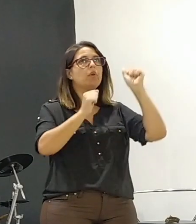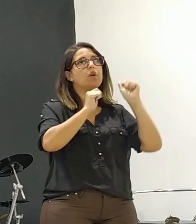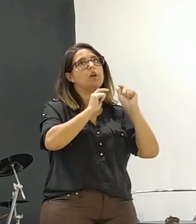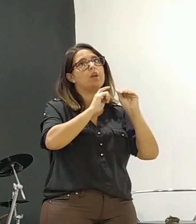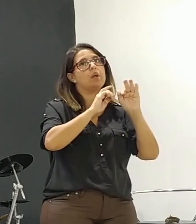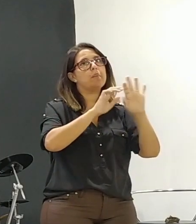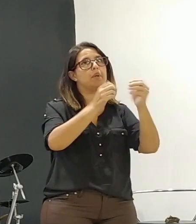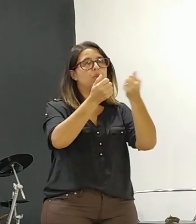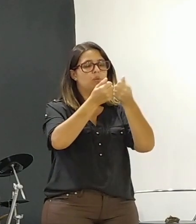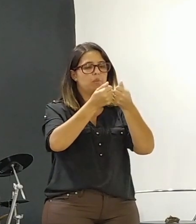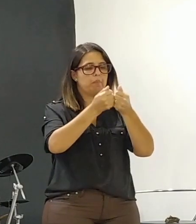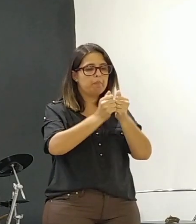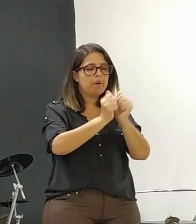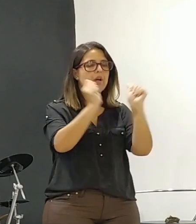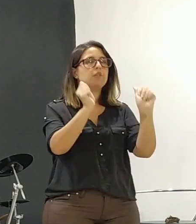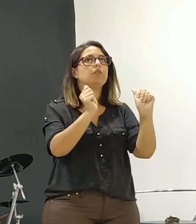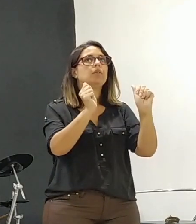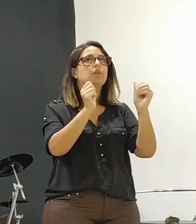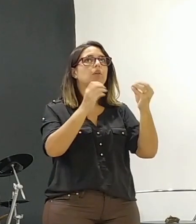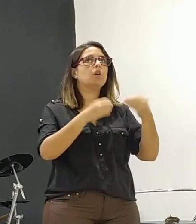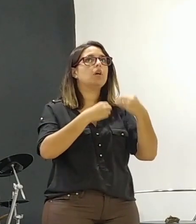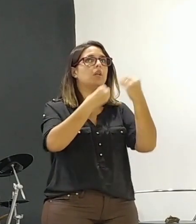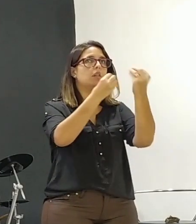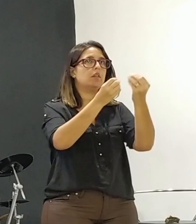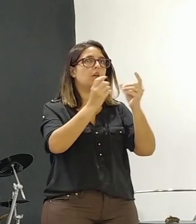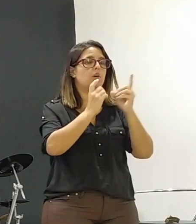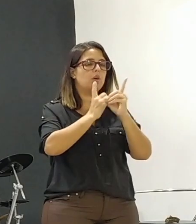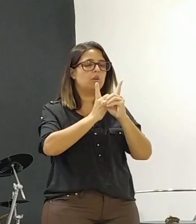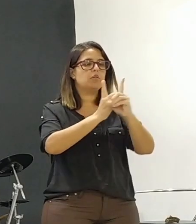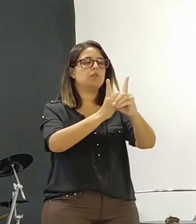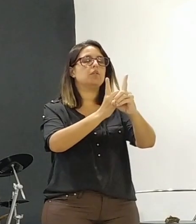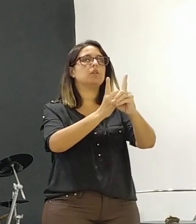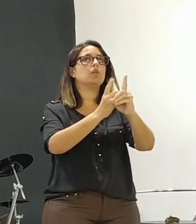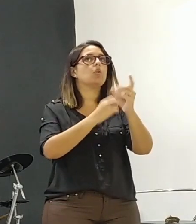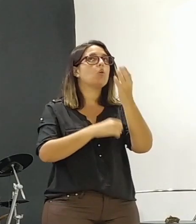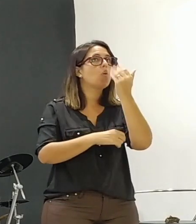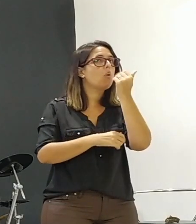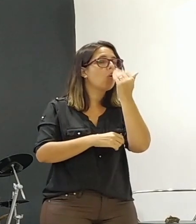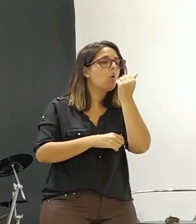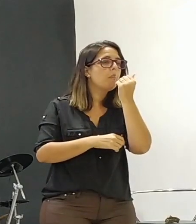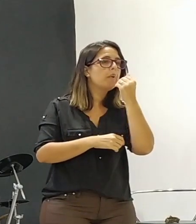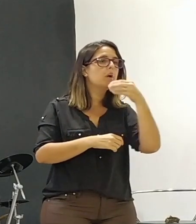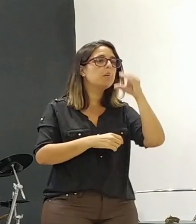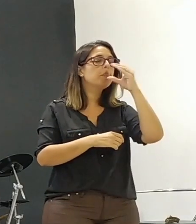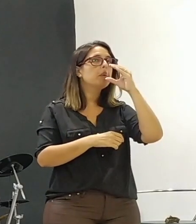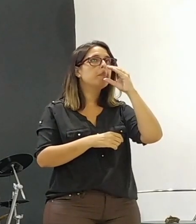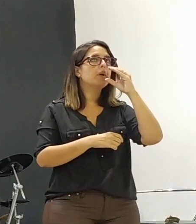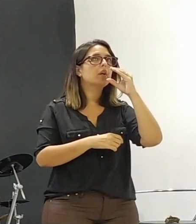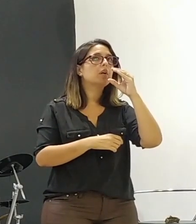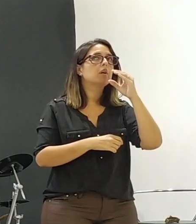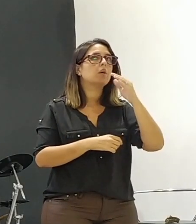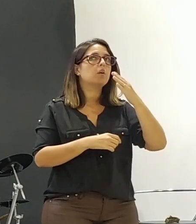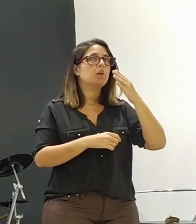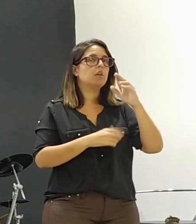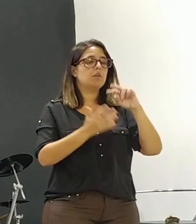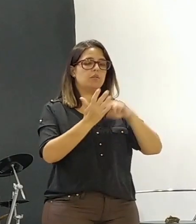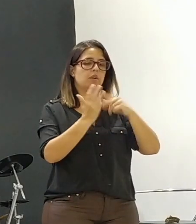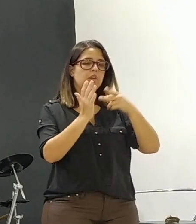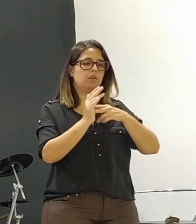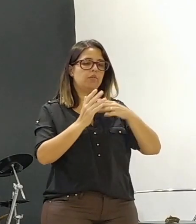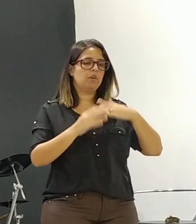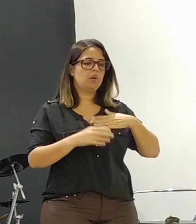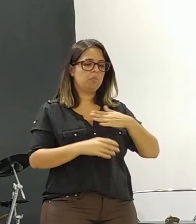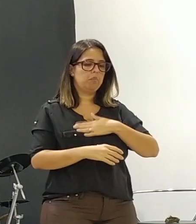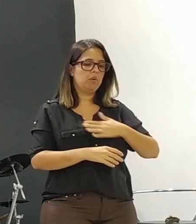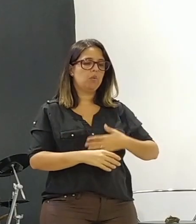abençoando-o partiu, e deu aos discípulos e disse: tomai e comei, isto é o meu